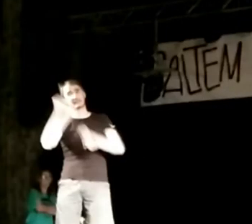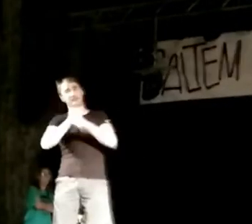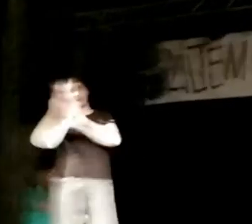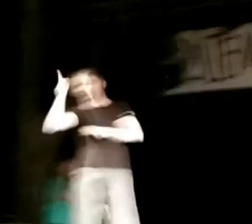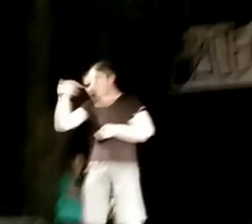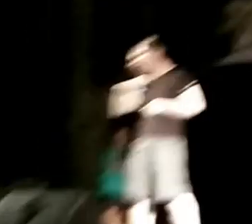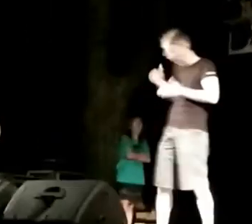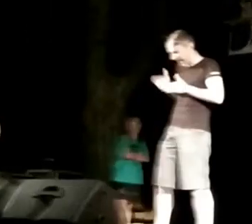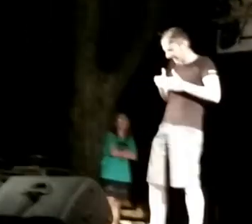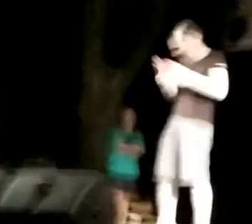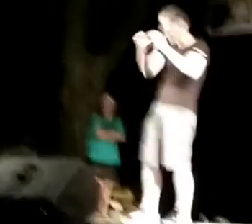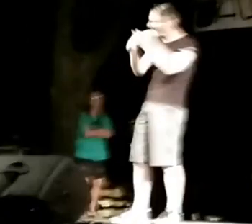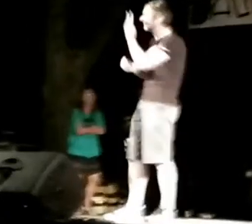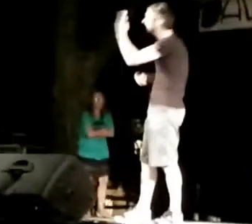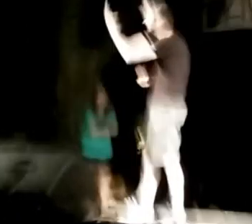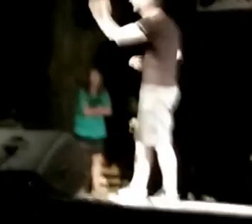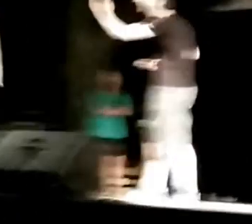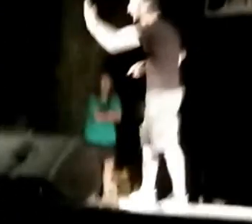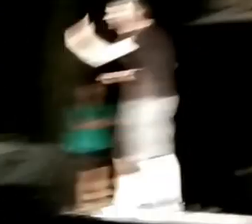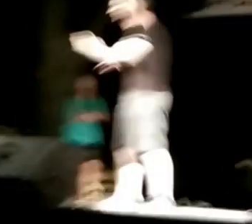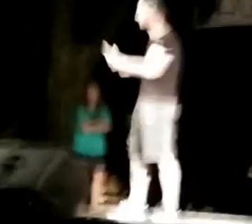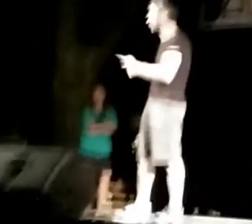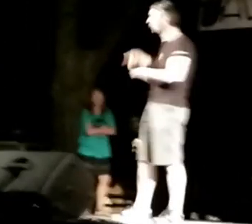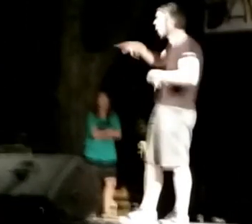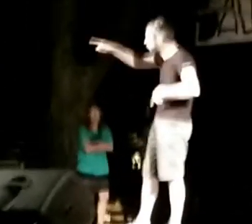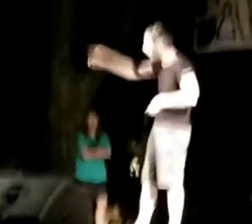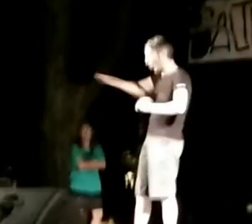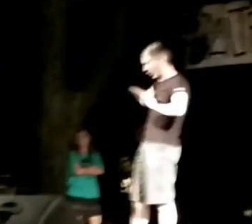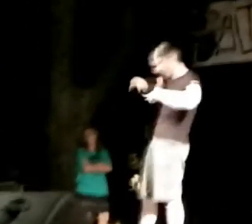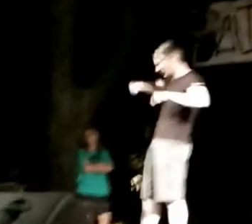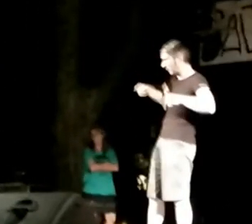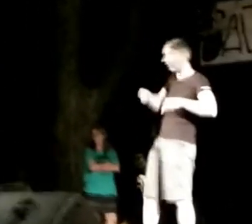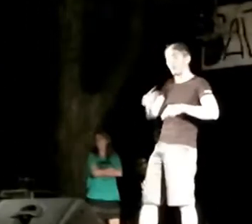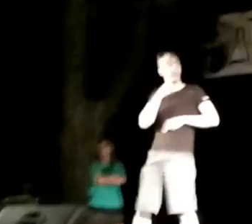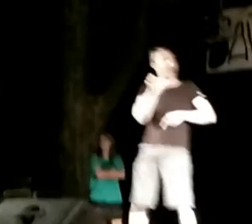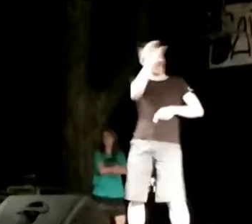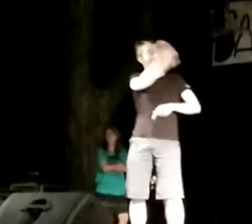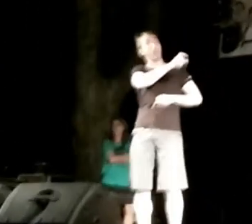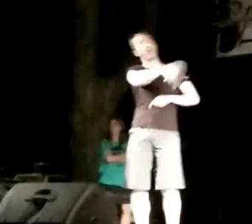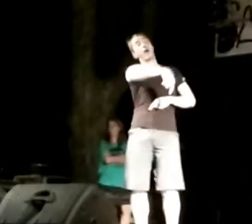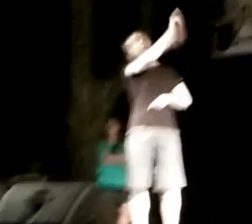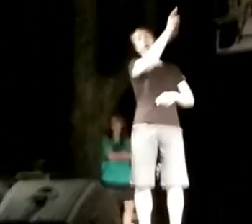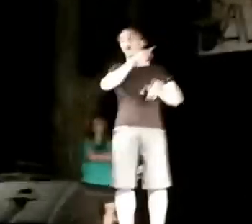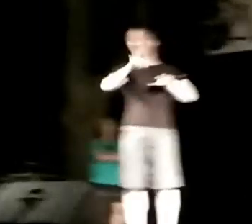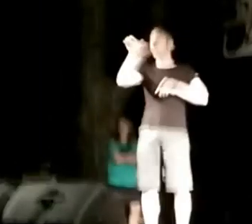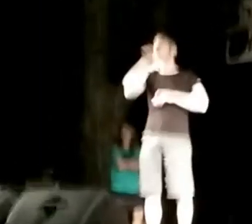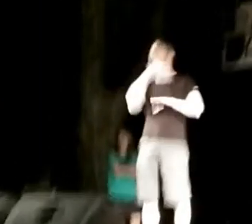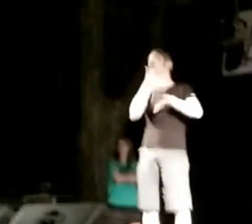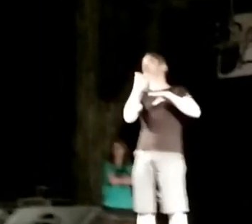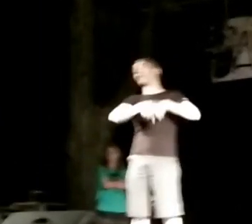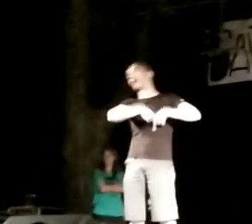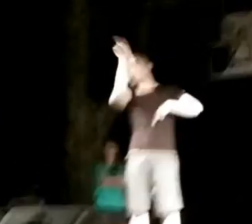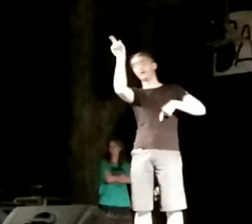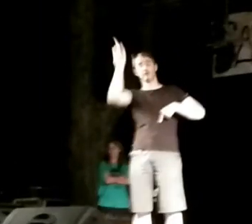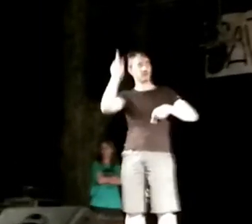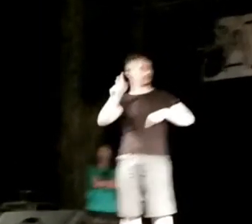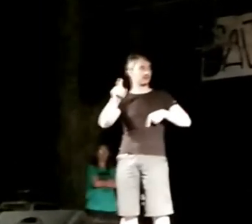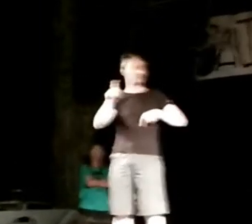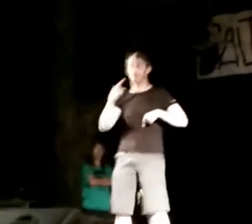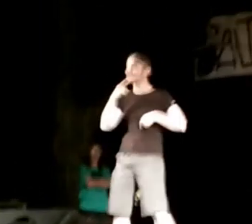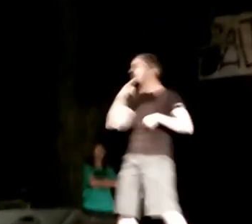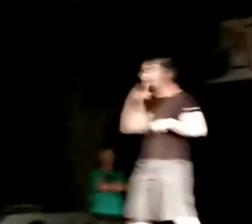tres carrers estudiat, però no em voleu donar contracte normal. Bueno, Europa és molt gran, sempre pots anar a buscar feina fora d'aquí. Per cert,